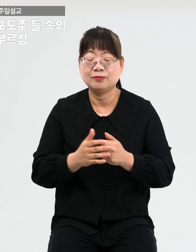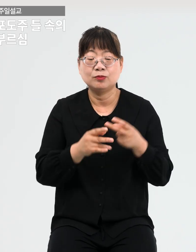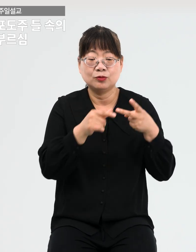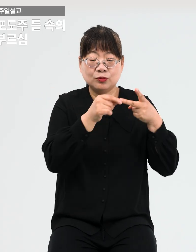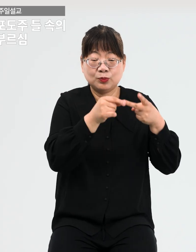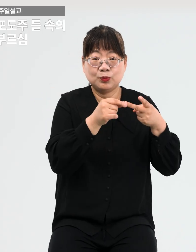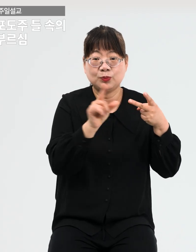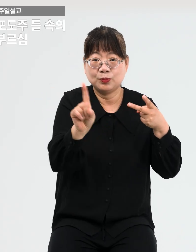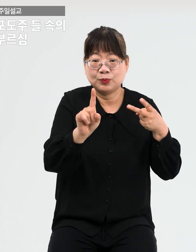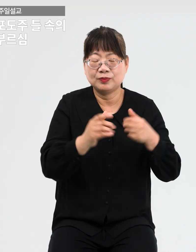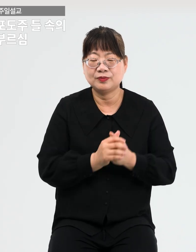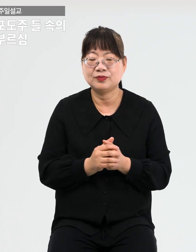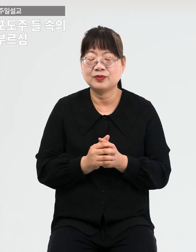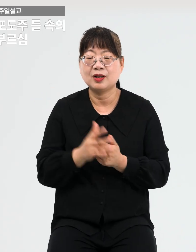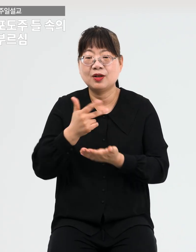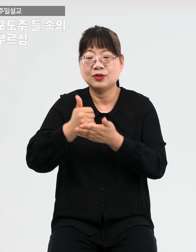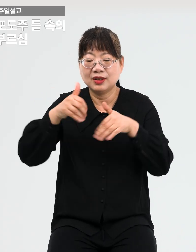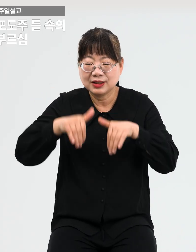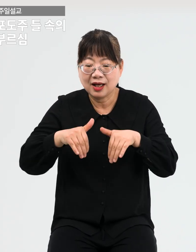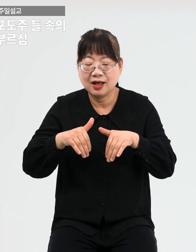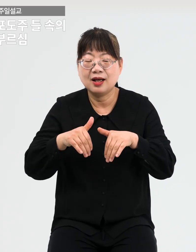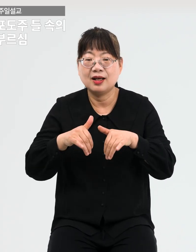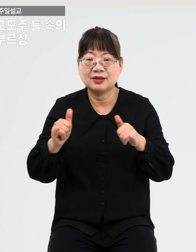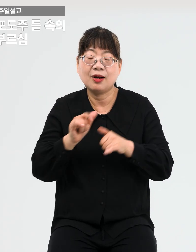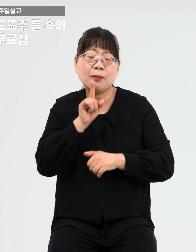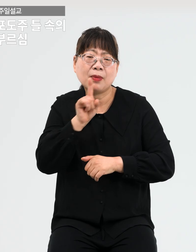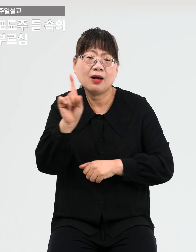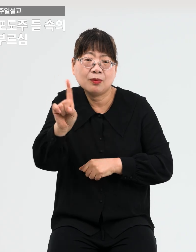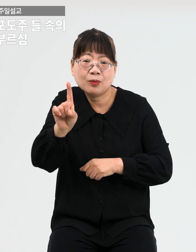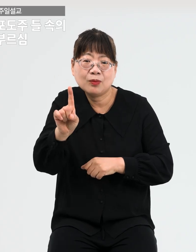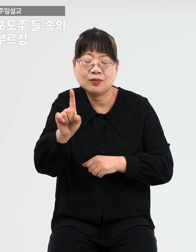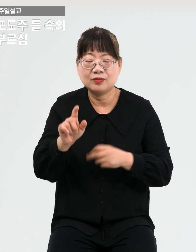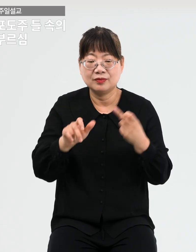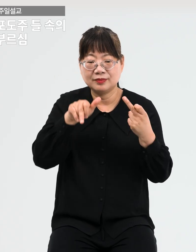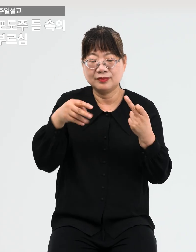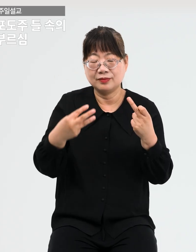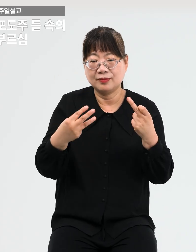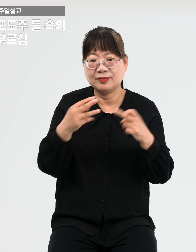번째는 주의 사자가 이런 얘기를 해요. 12절을 잘 보시면